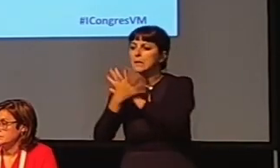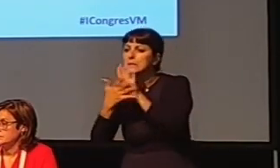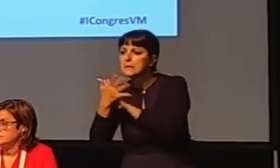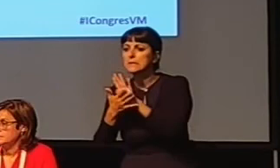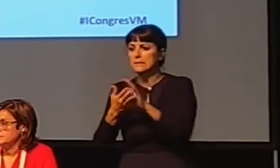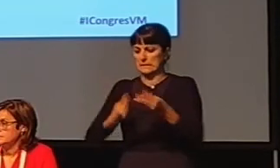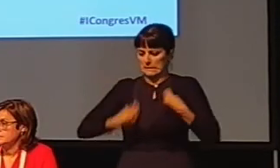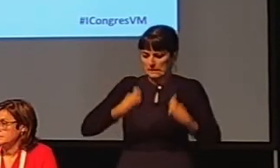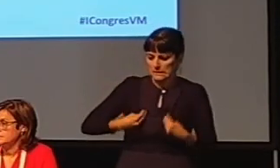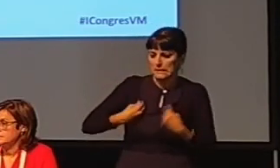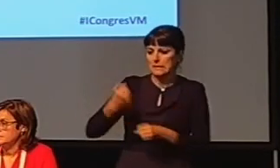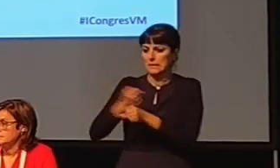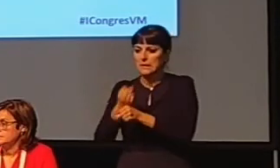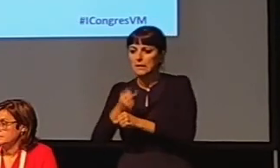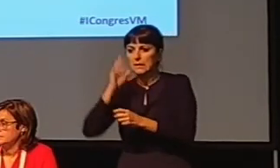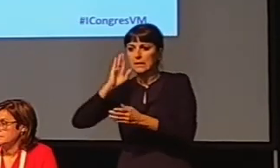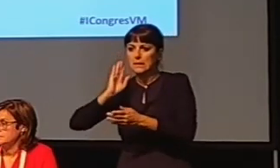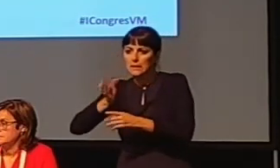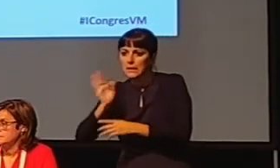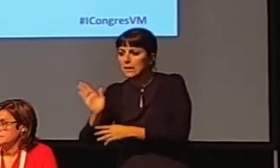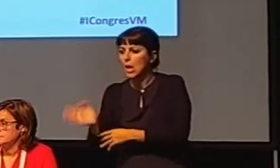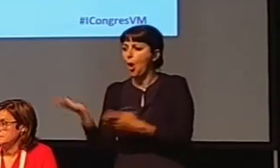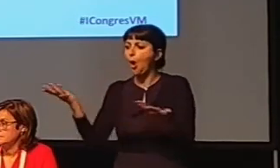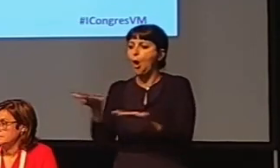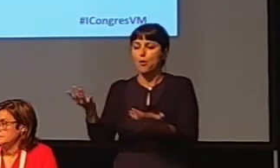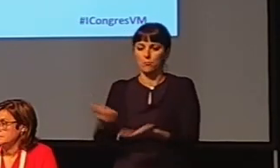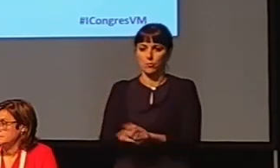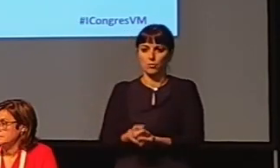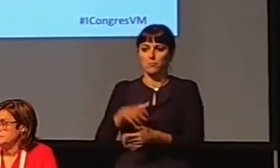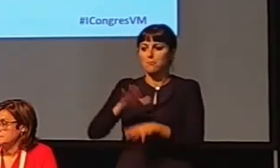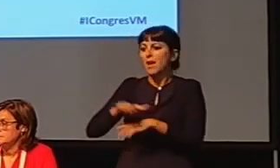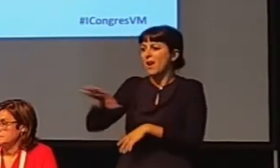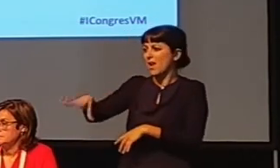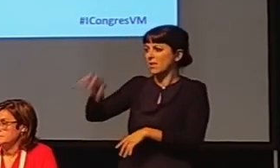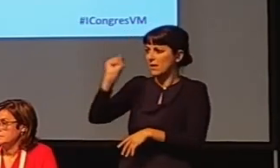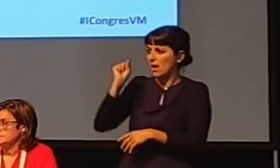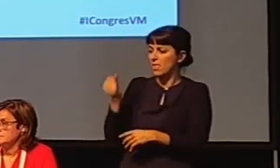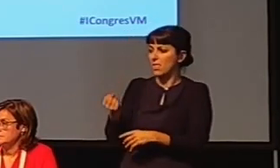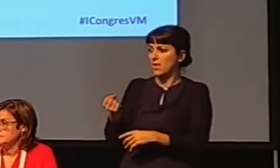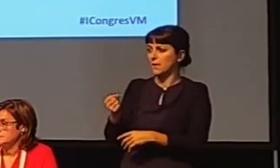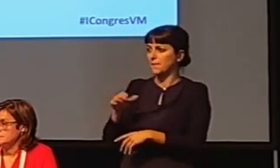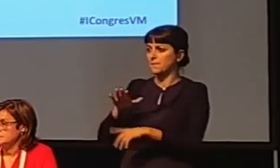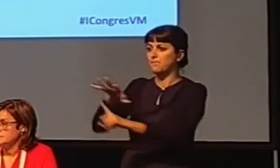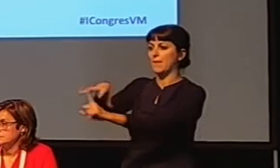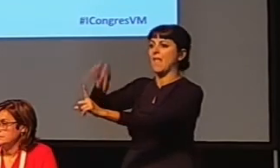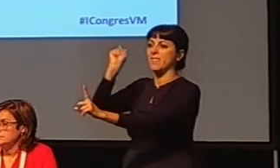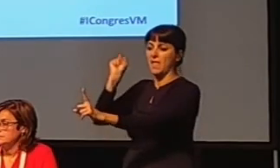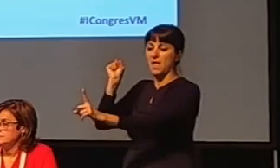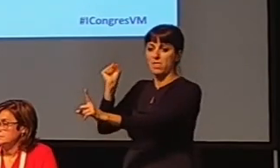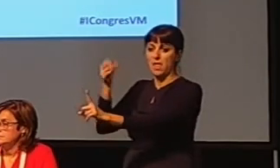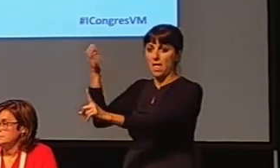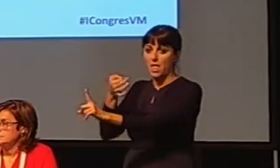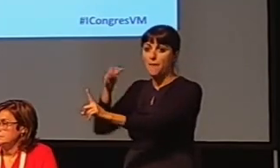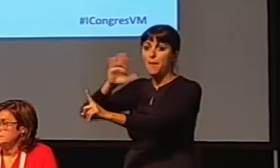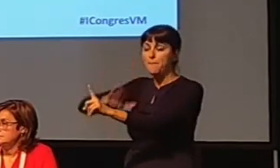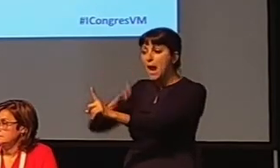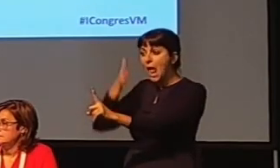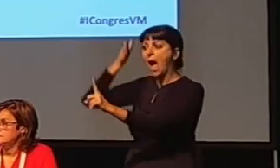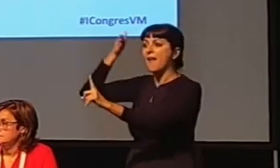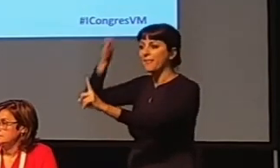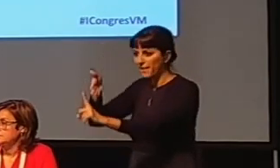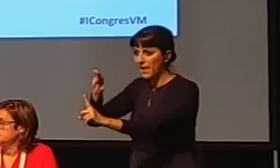les angoixes, per poder entendre, perquè si no entens, no atens de la correcta